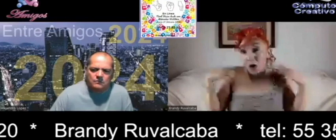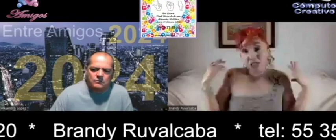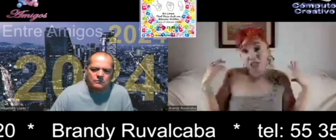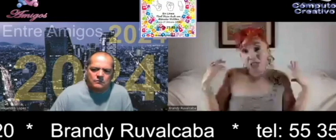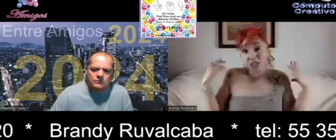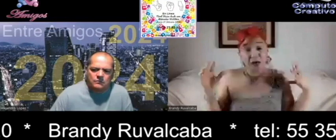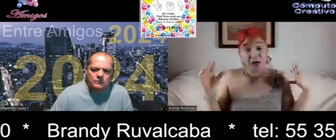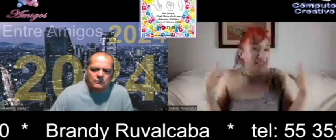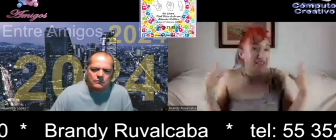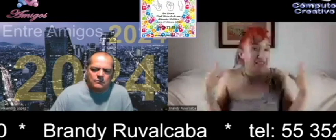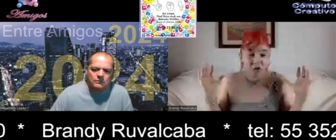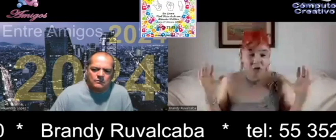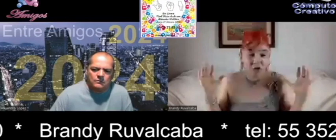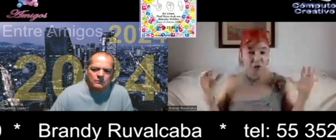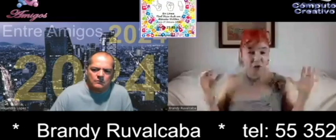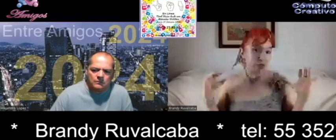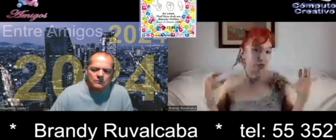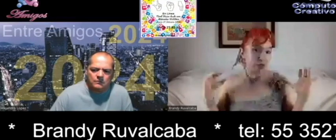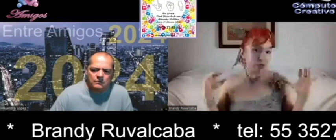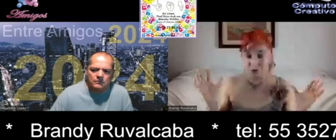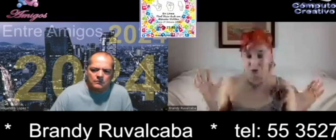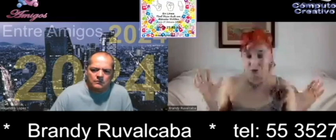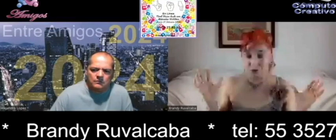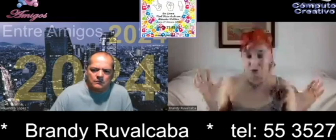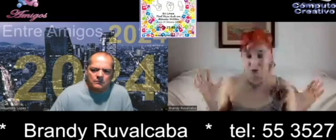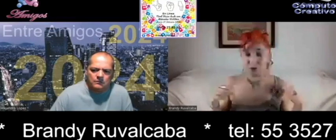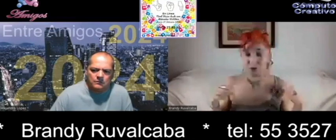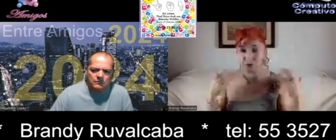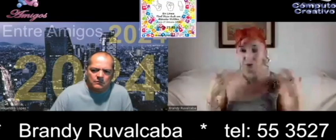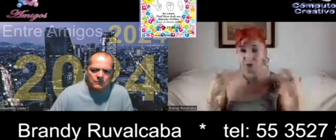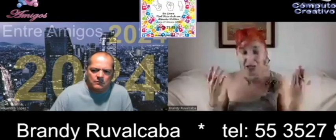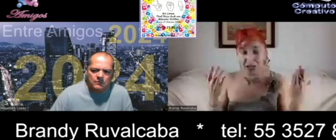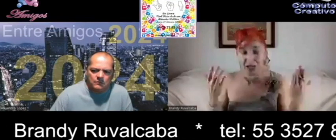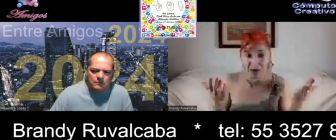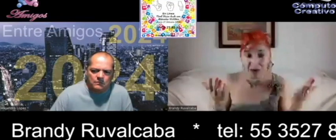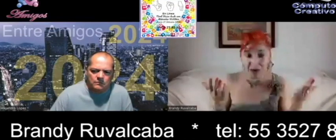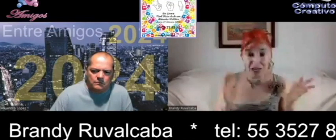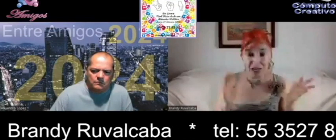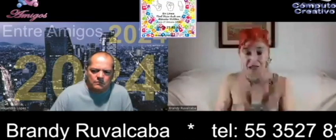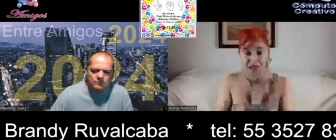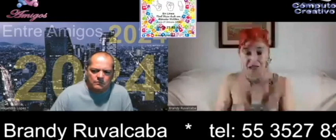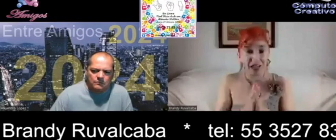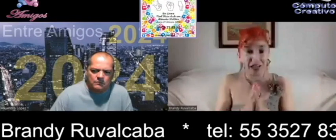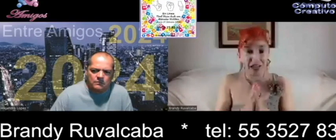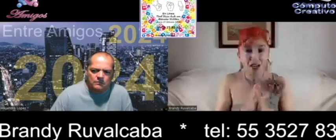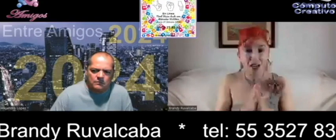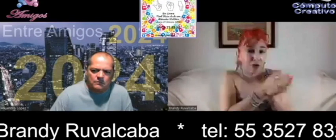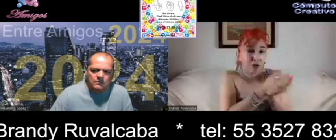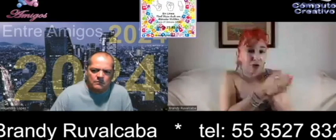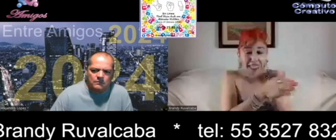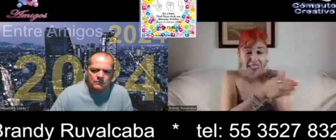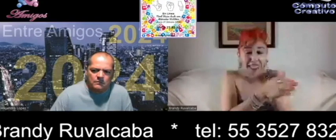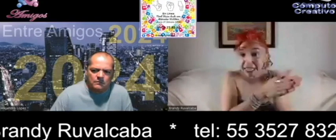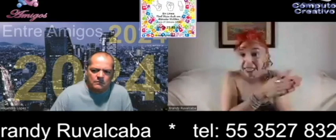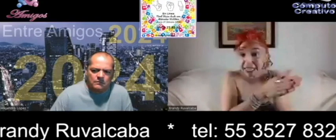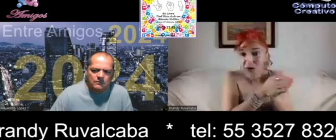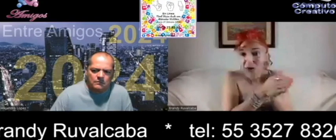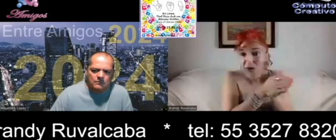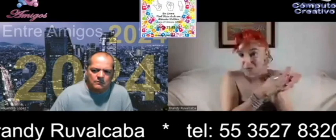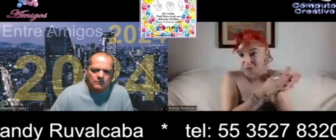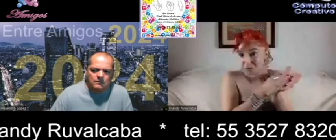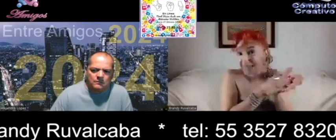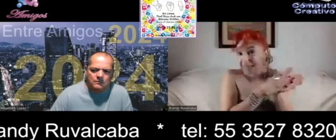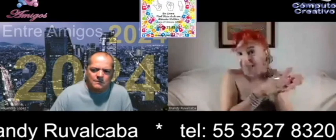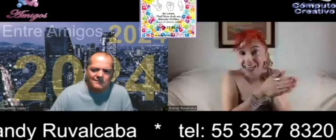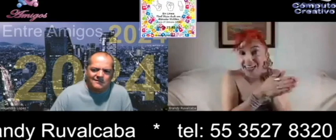yo no sé, me imagino, yo no he ido a Alaska todavía y conozco la lengua de señas que manejen allá, pero yo me imagino que si hacen esto,